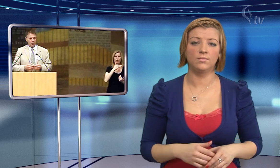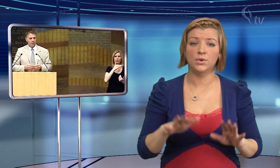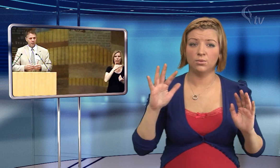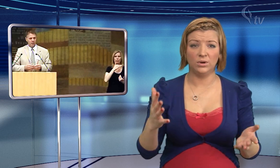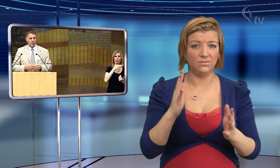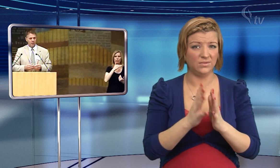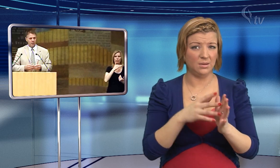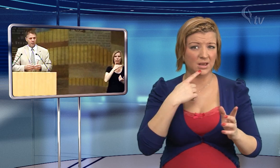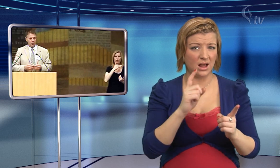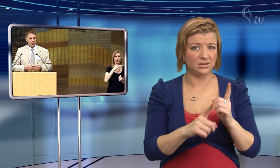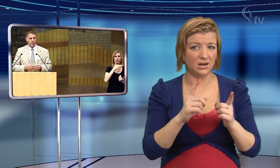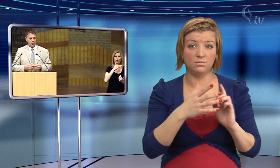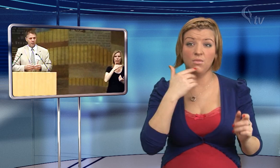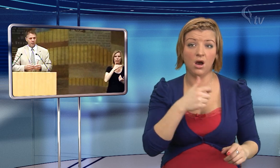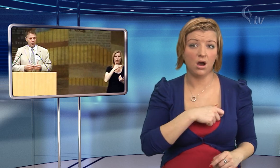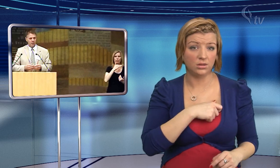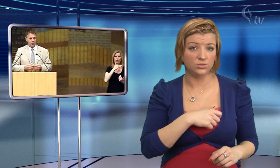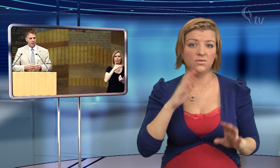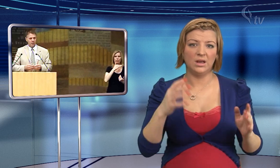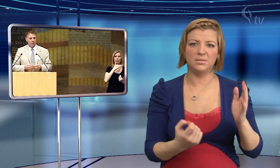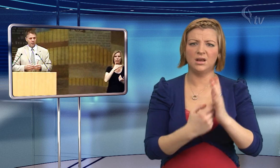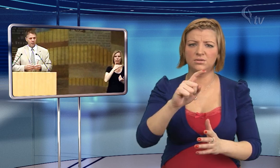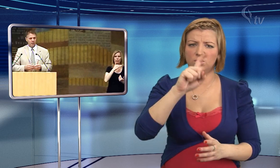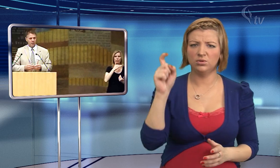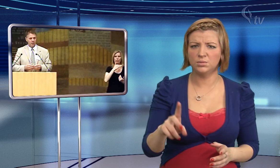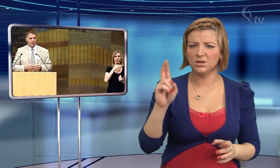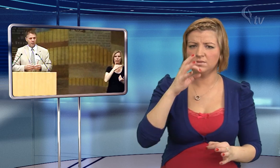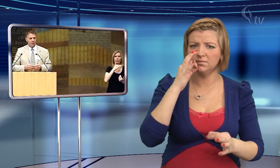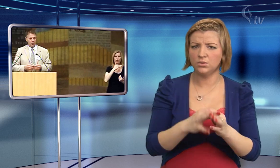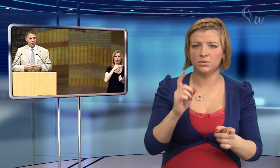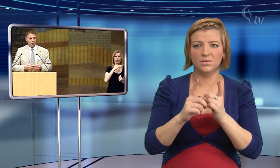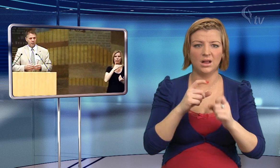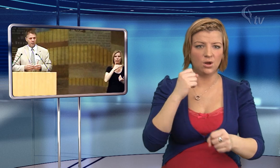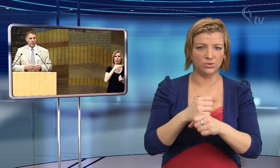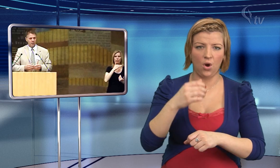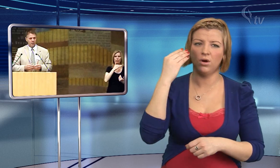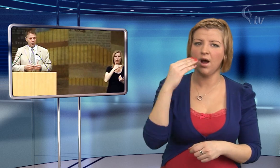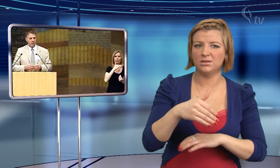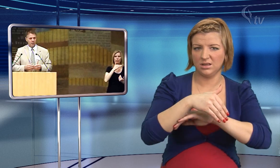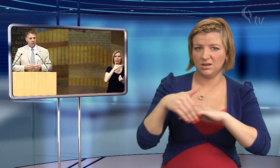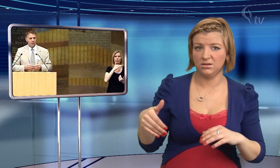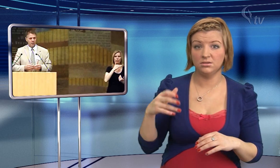ole kutsetunnistust, siis võib tekida küsimus, kes vastutab tõlketöö kvaliteedi eest, kas kutsekomisjon või keegi